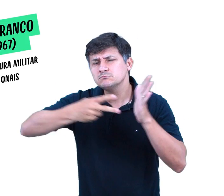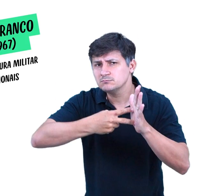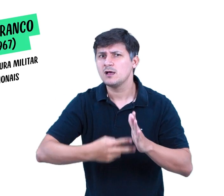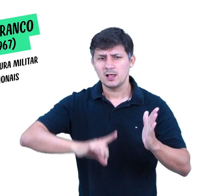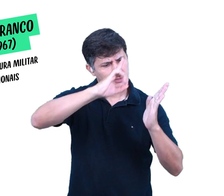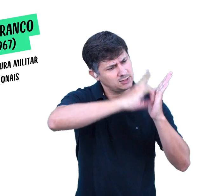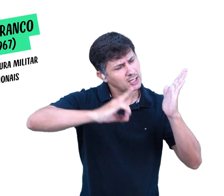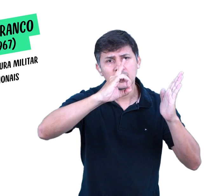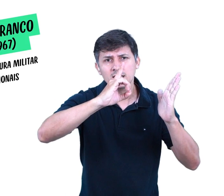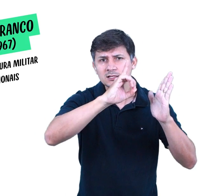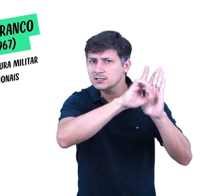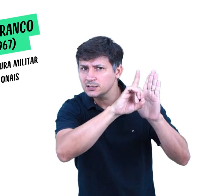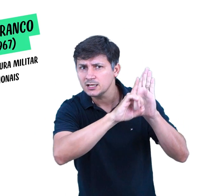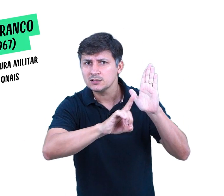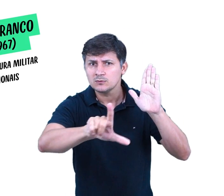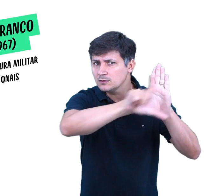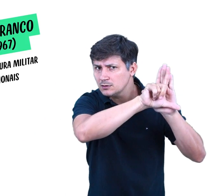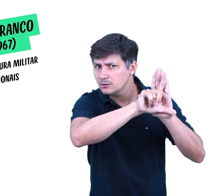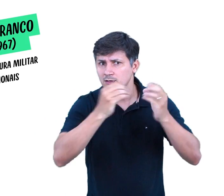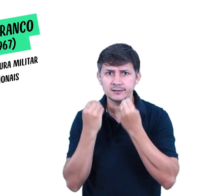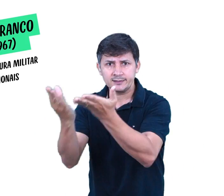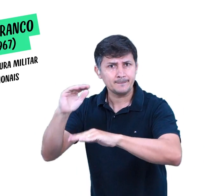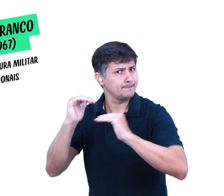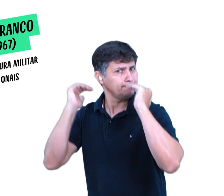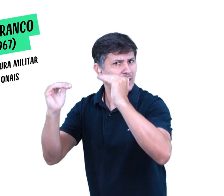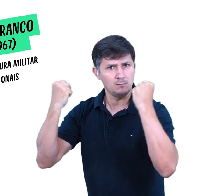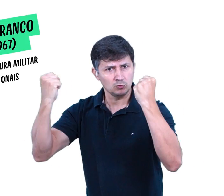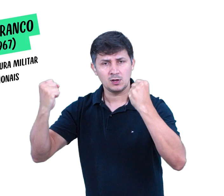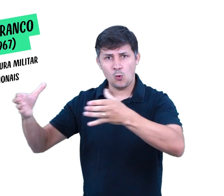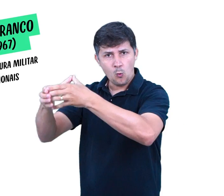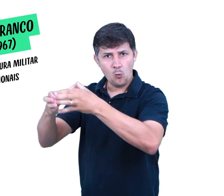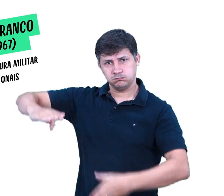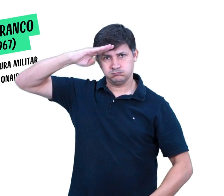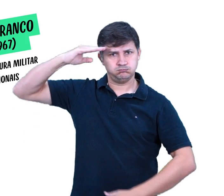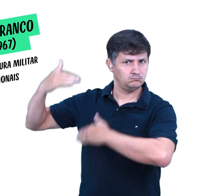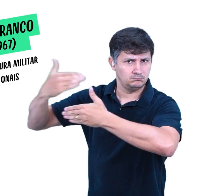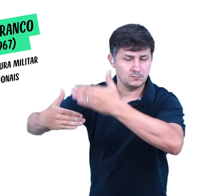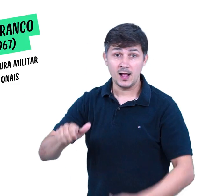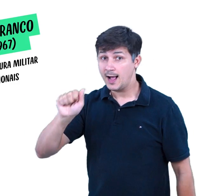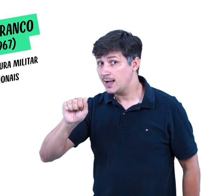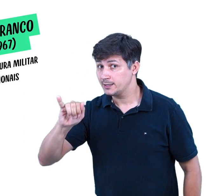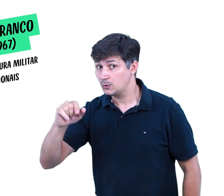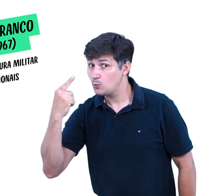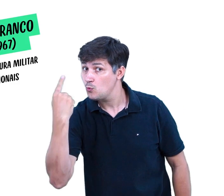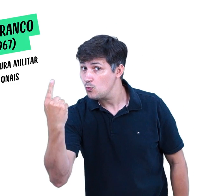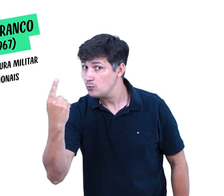que decretos-leis que davam mais poder à cúpula militar ao longo do processo. O AI-1 era referente à cassação